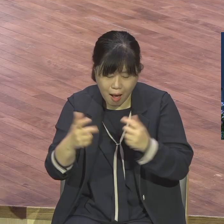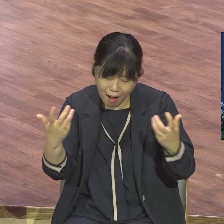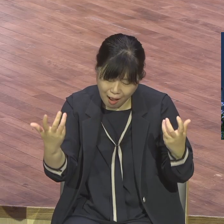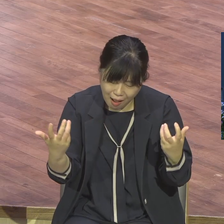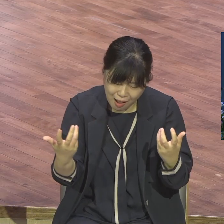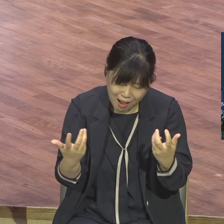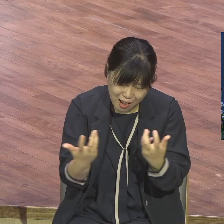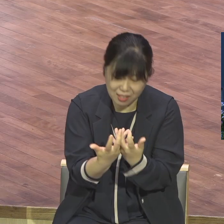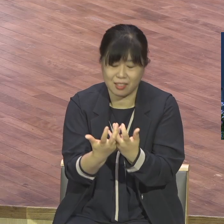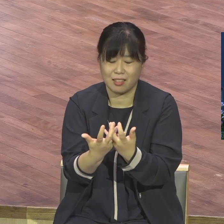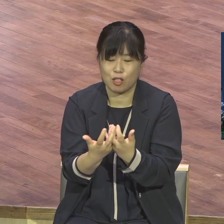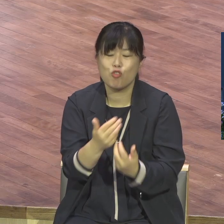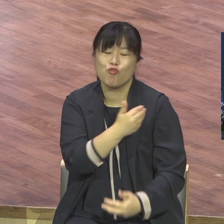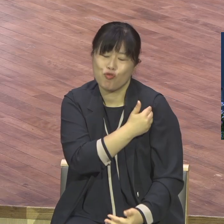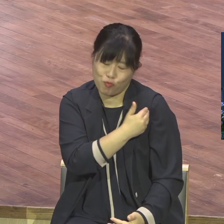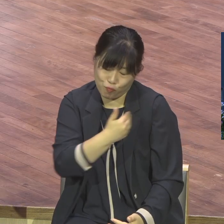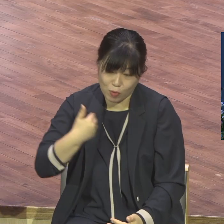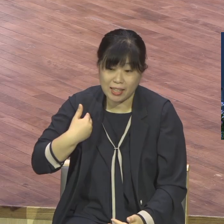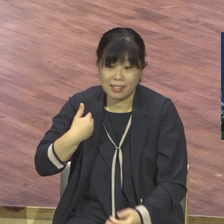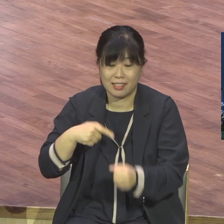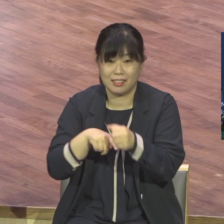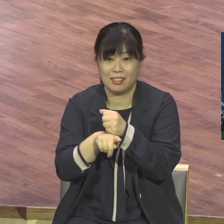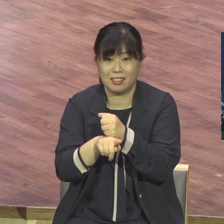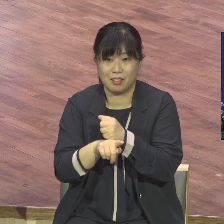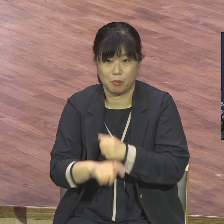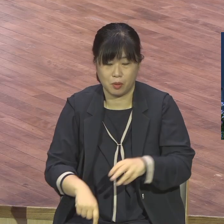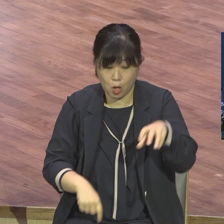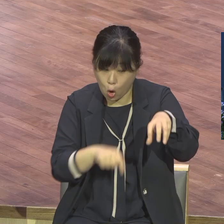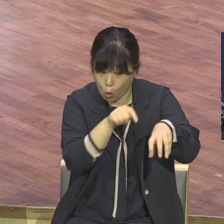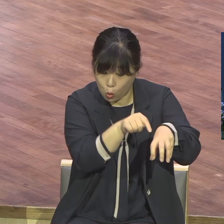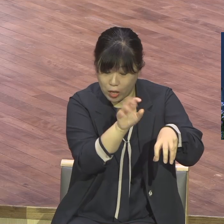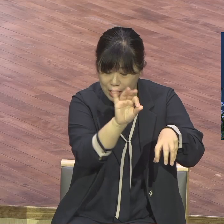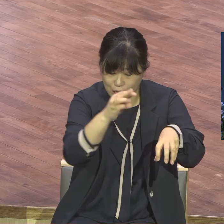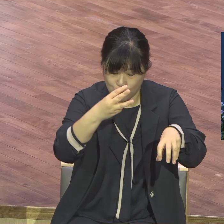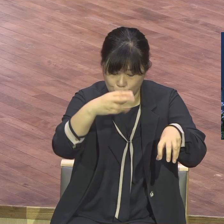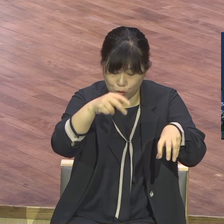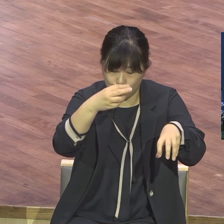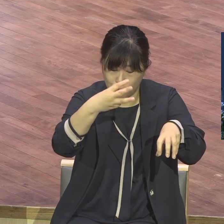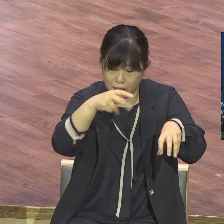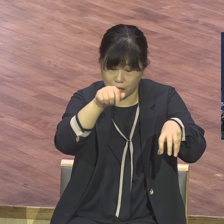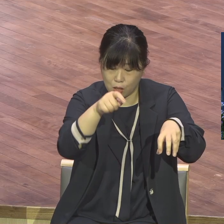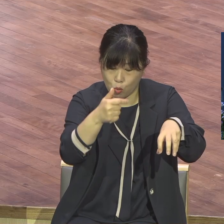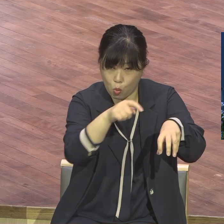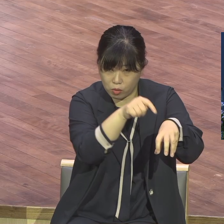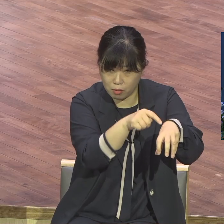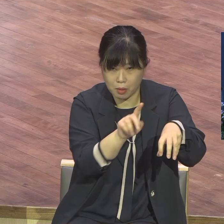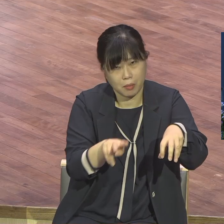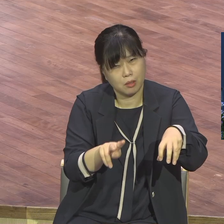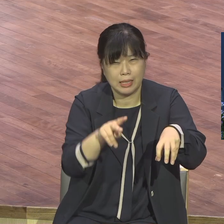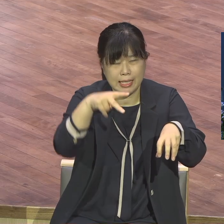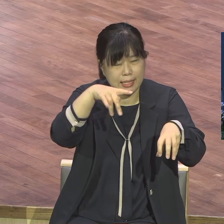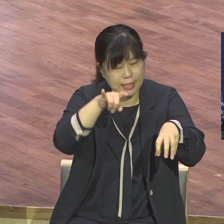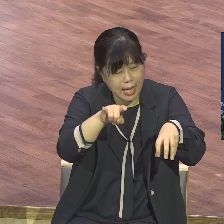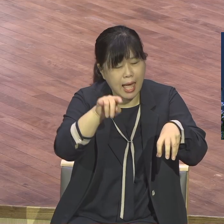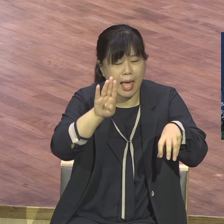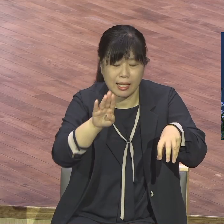이루어리곤은요, 지금의 크로아티아, 보스니아, 세르비아, 알바니아